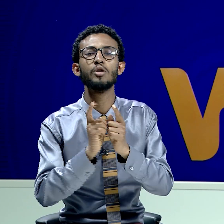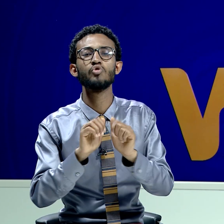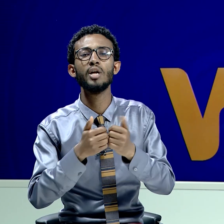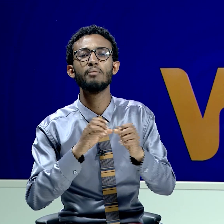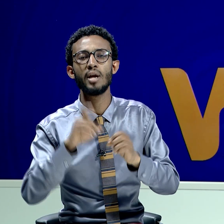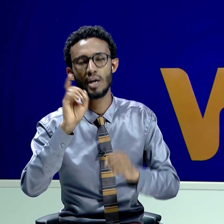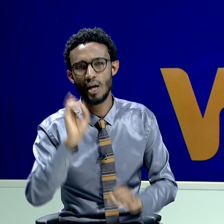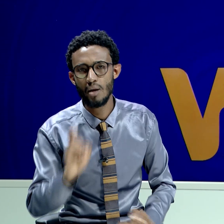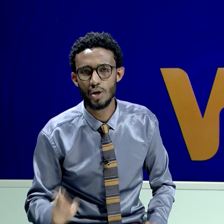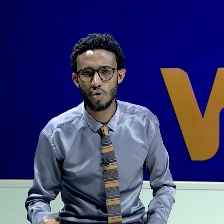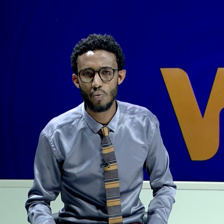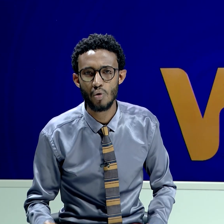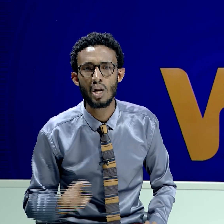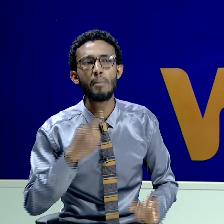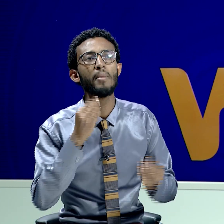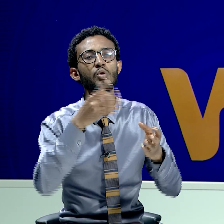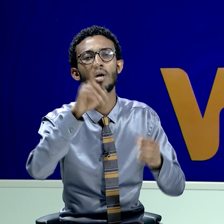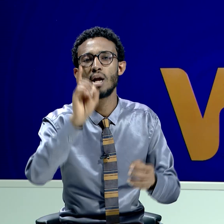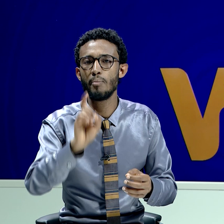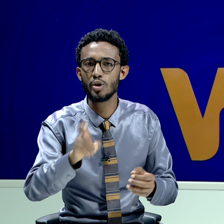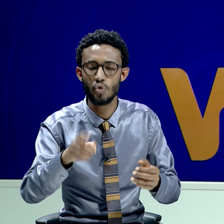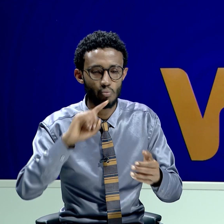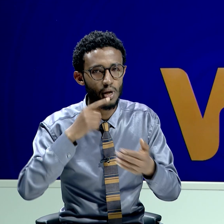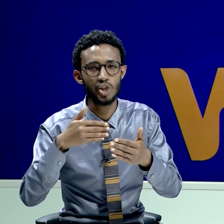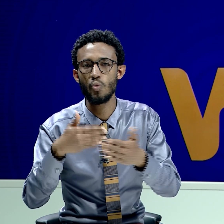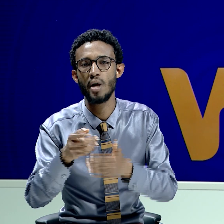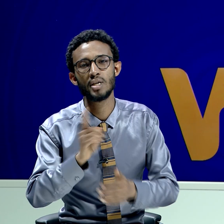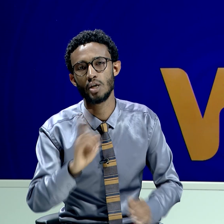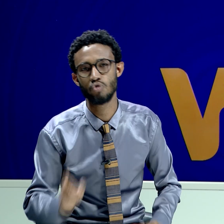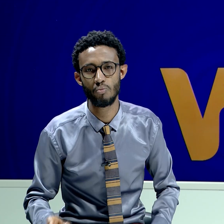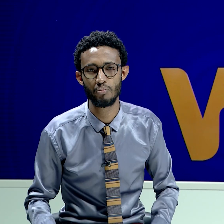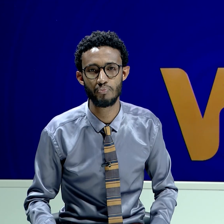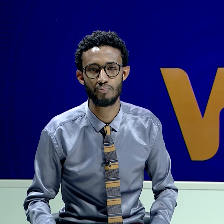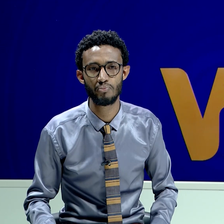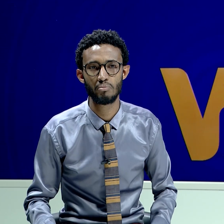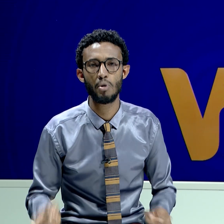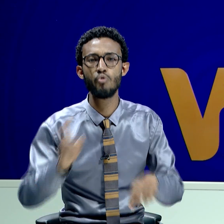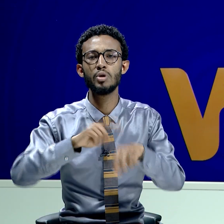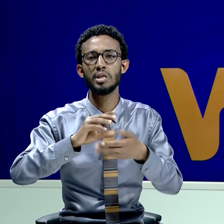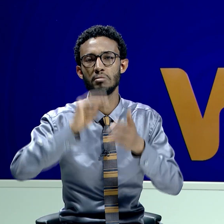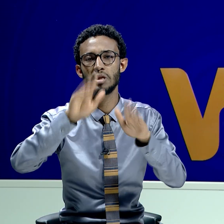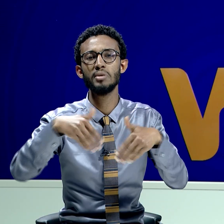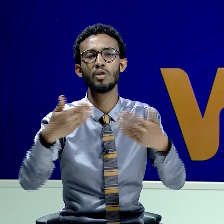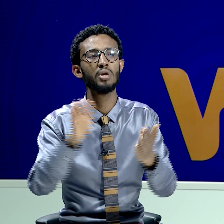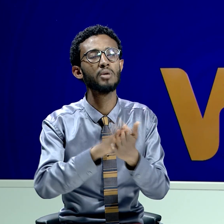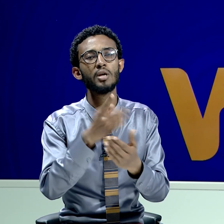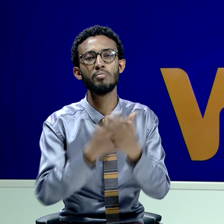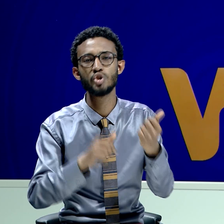ተጋጥማችሁ እንዴት ማድረግ እንዳለባችሁ ለማን ማስወቅ እንዳለባችሁ መረጃው አደረሳችሁ። በአሁኑ ጊዜ ትምህርት የሚሰጥ በትምህርት ቤት ብቻ